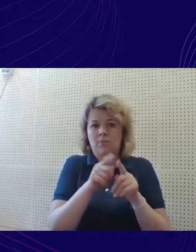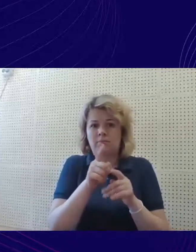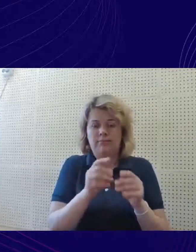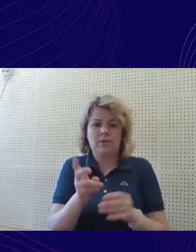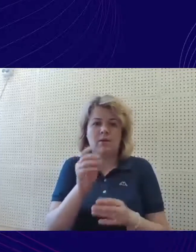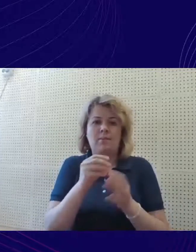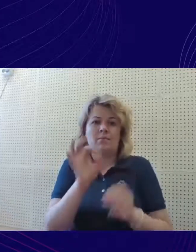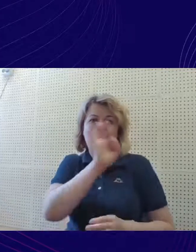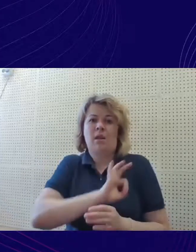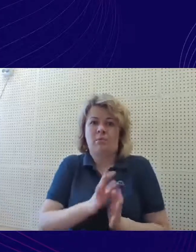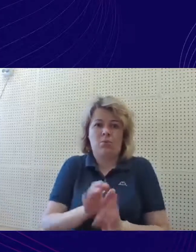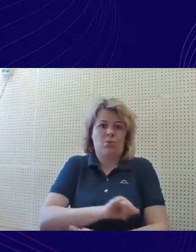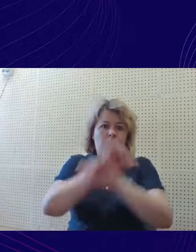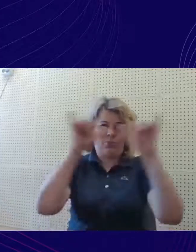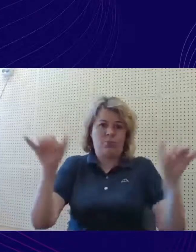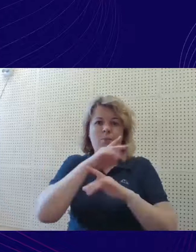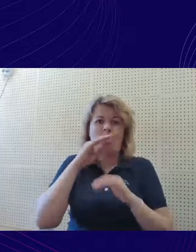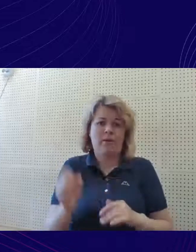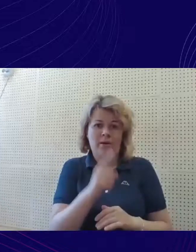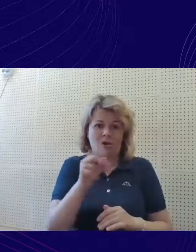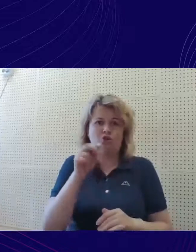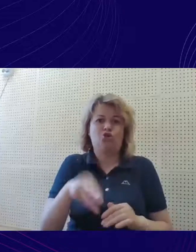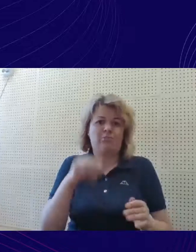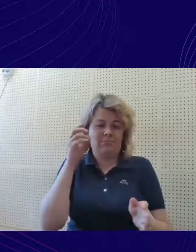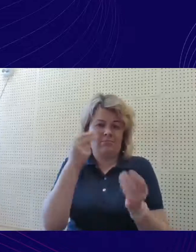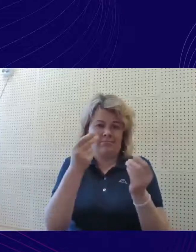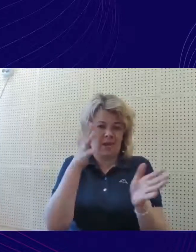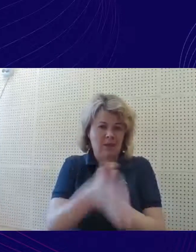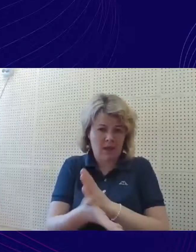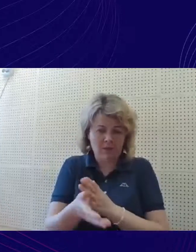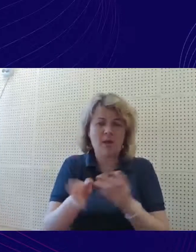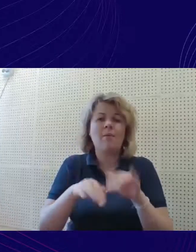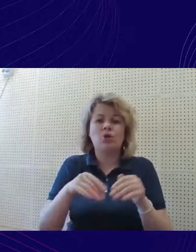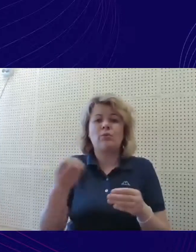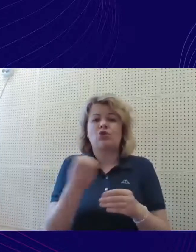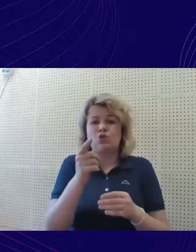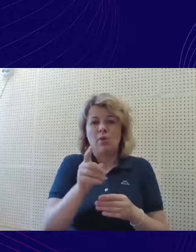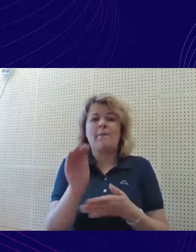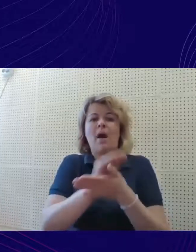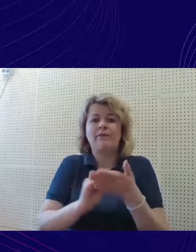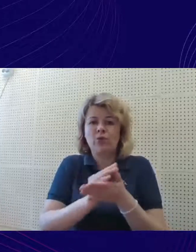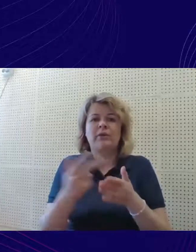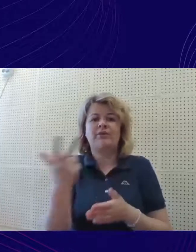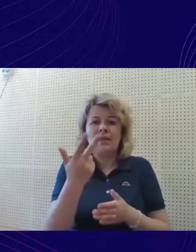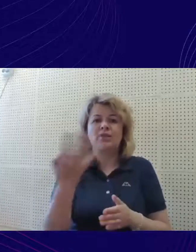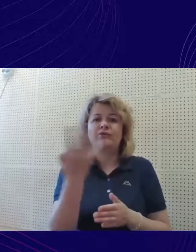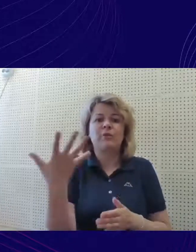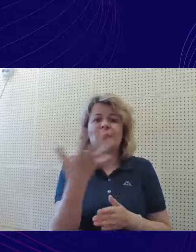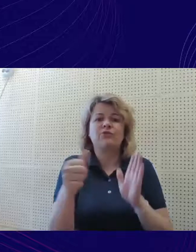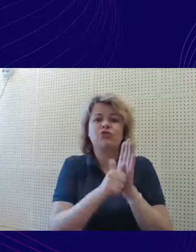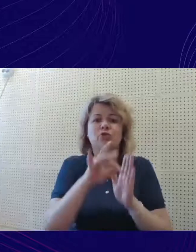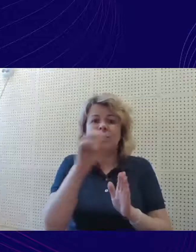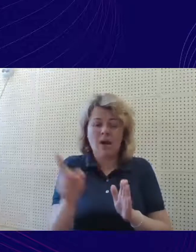еще и много раз повторно, а потом в третий, в четвертый, в пятый, в шестой раз выходил в широкий